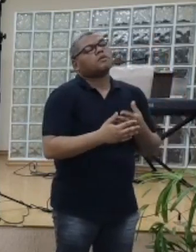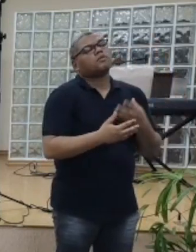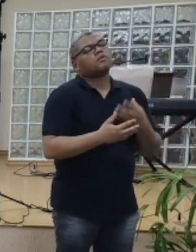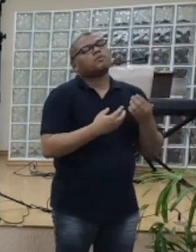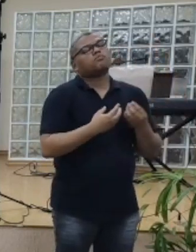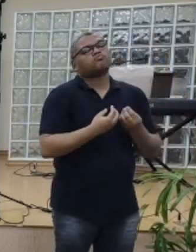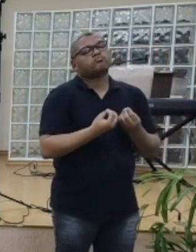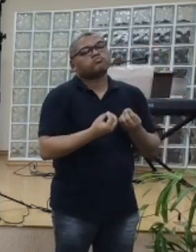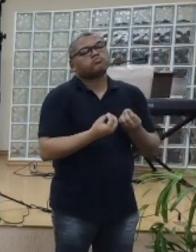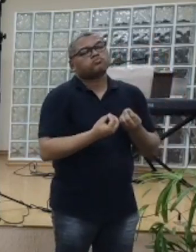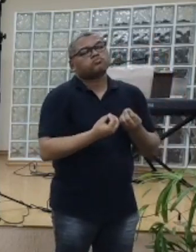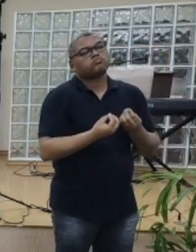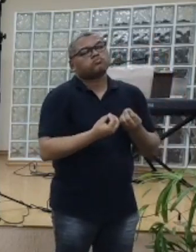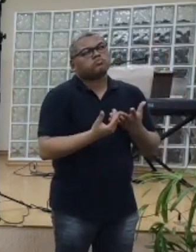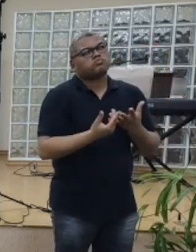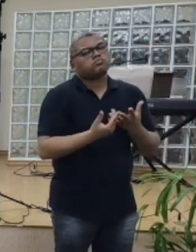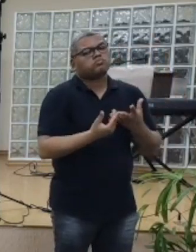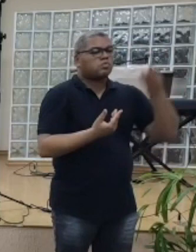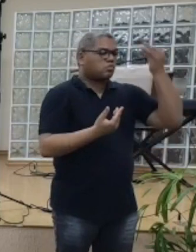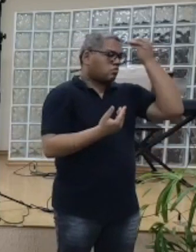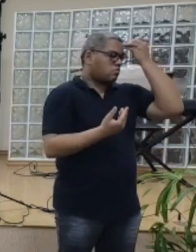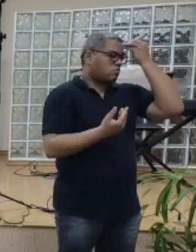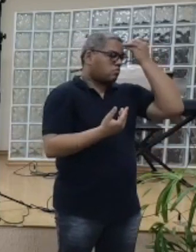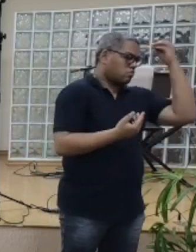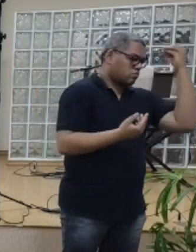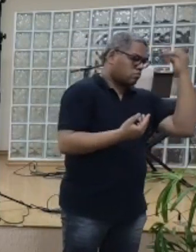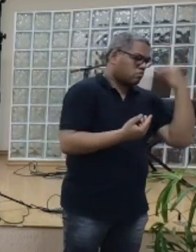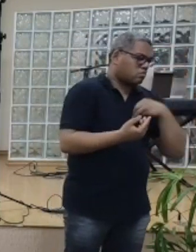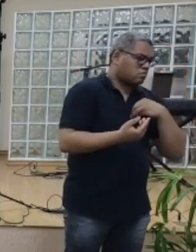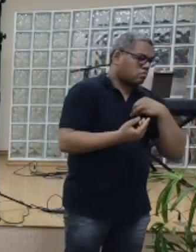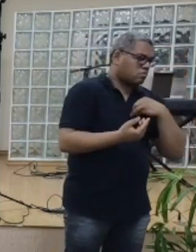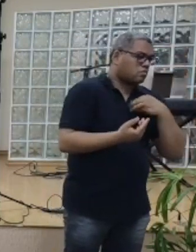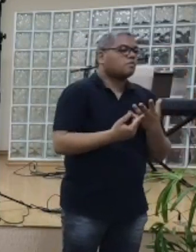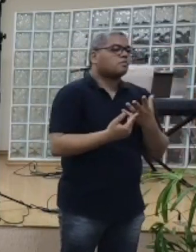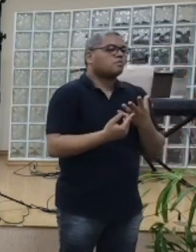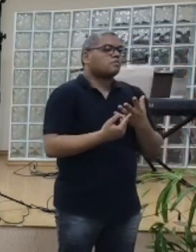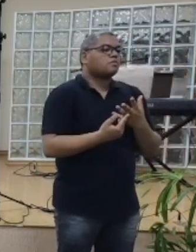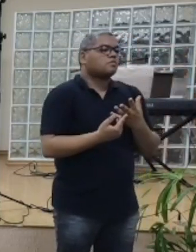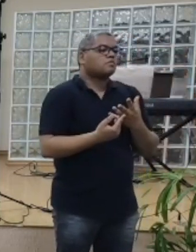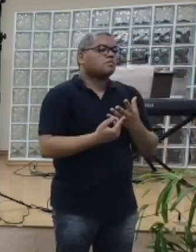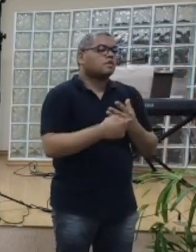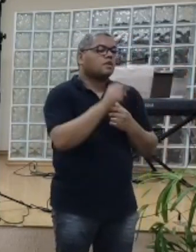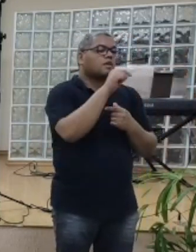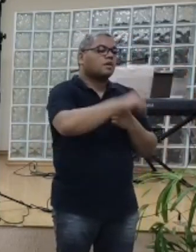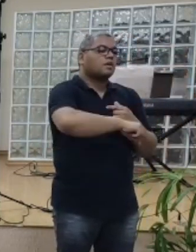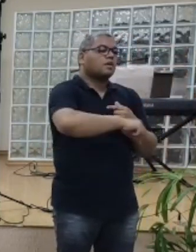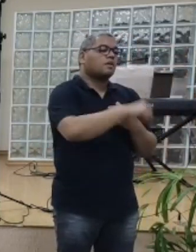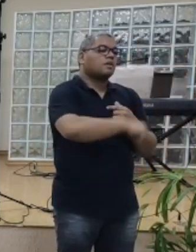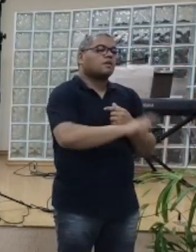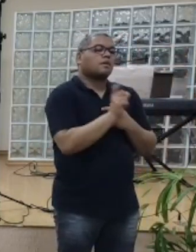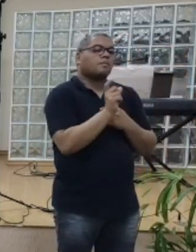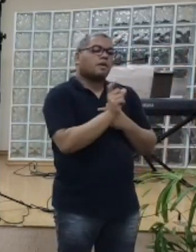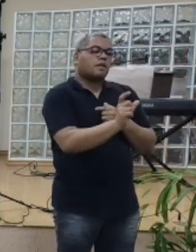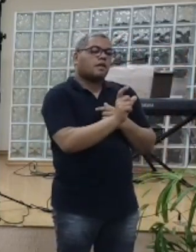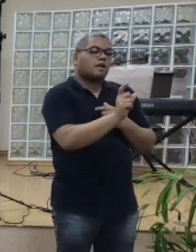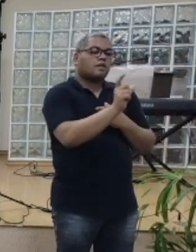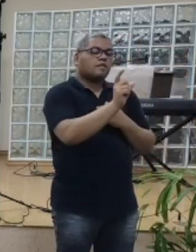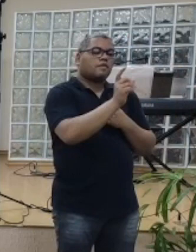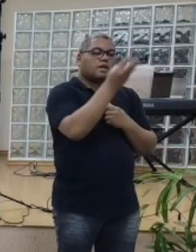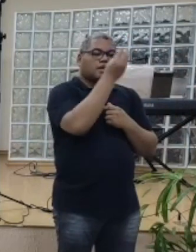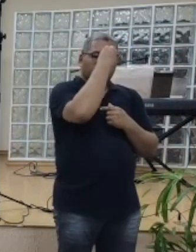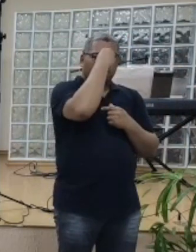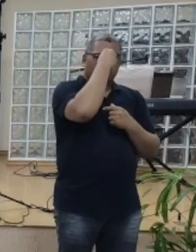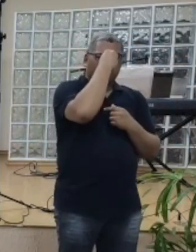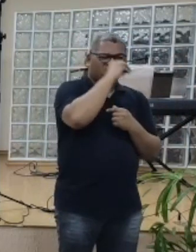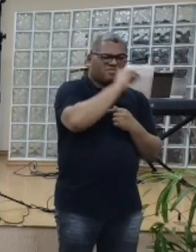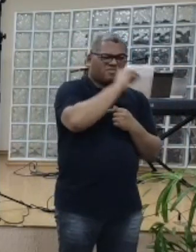questão de desprezo e desgosto. E aqui a palavra é nojo.